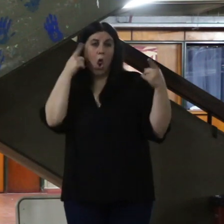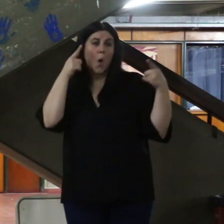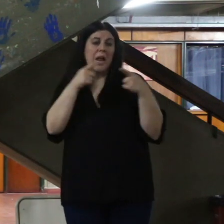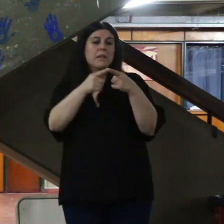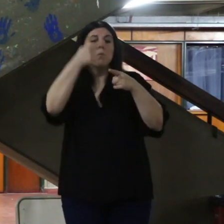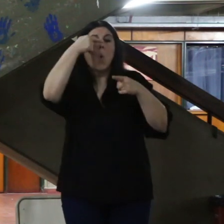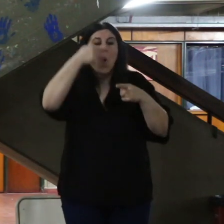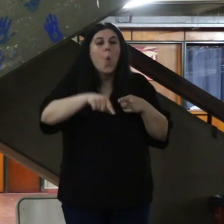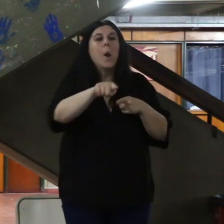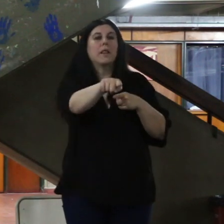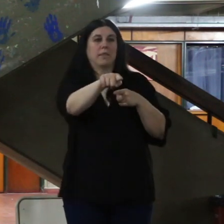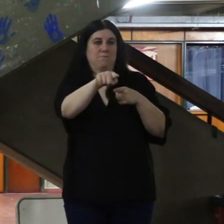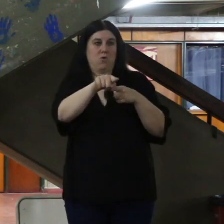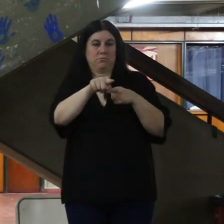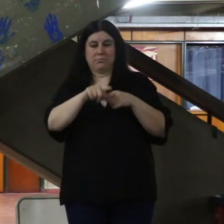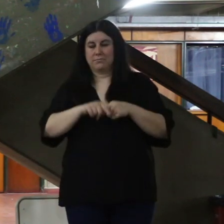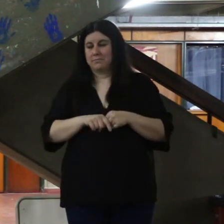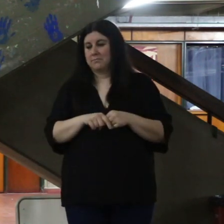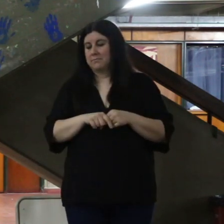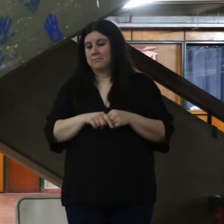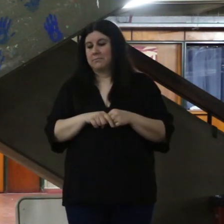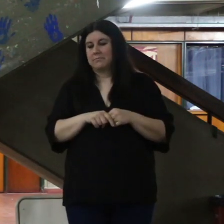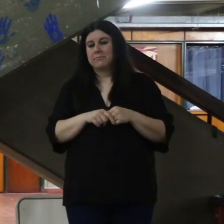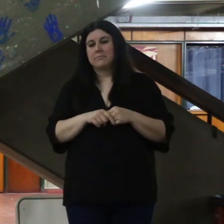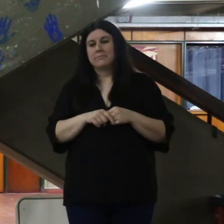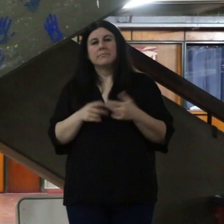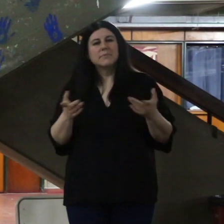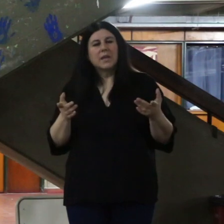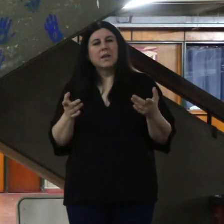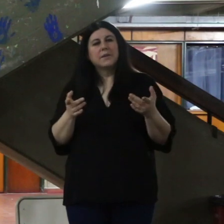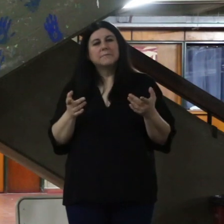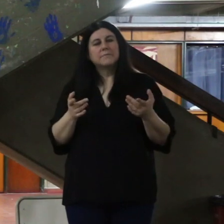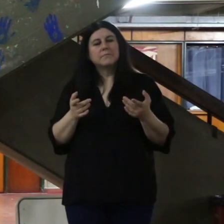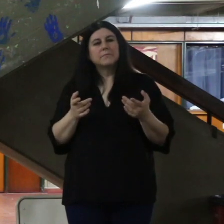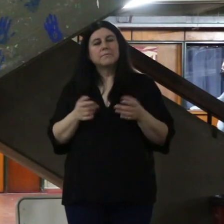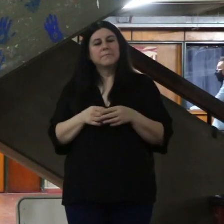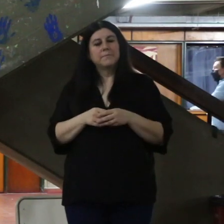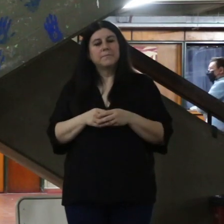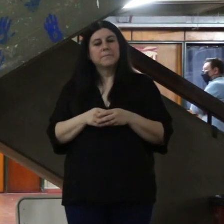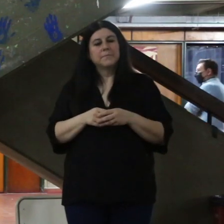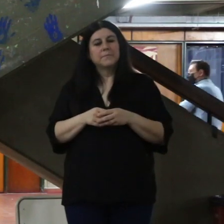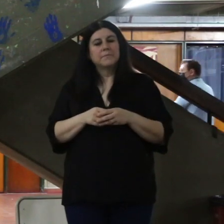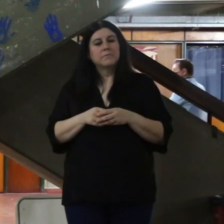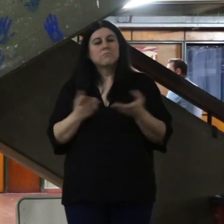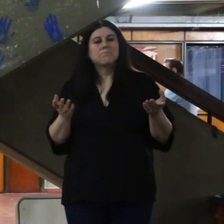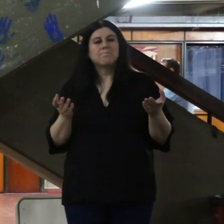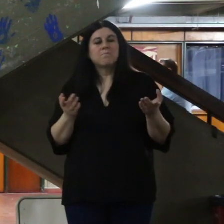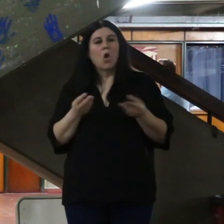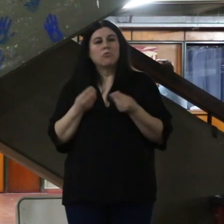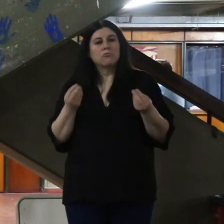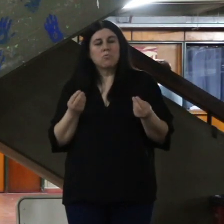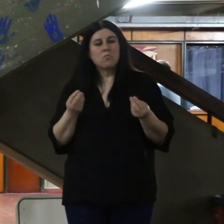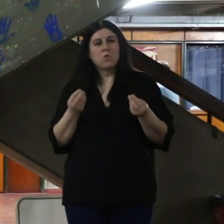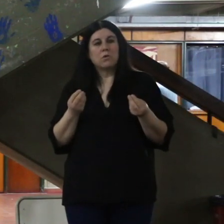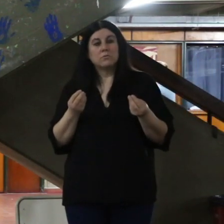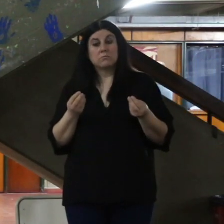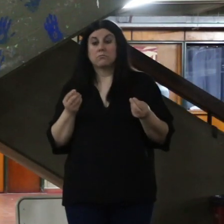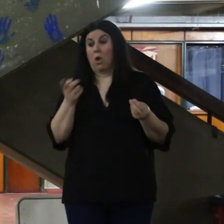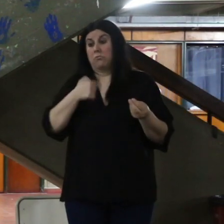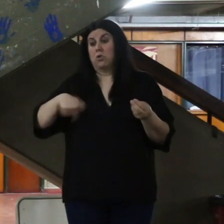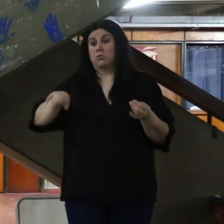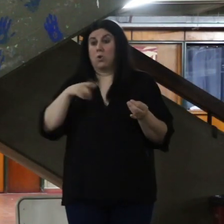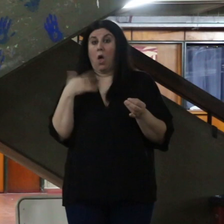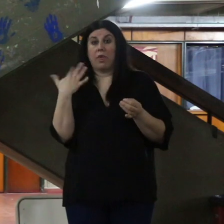llegar. Y tiene que ver con de qué manera, ¿sí?, tenemos que